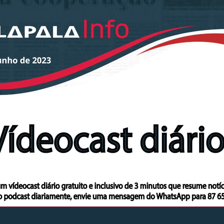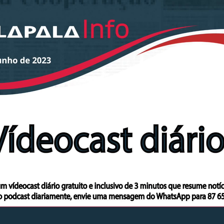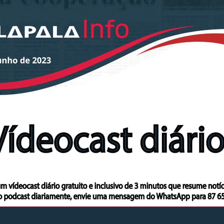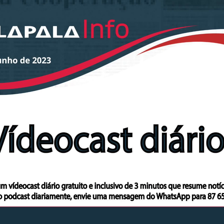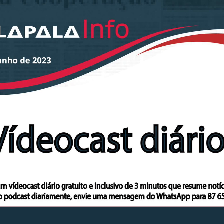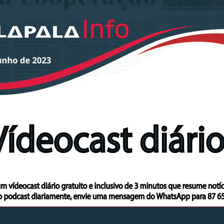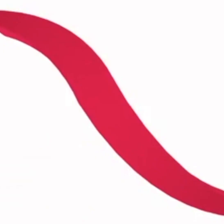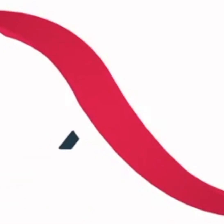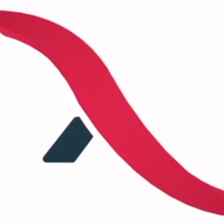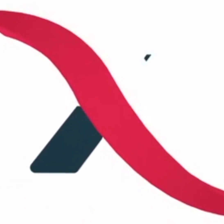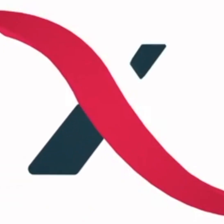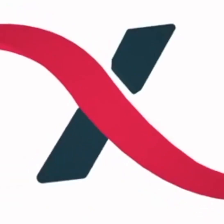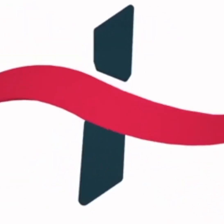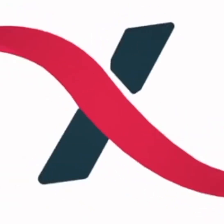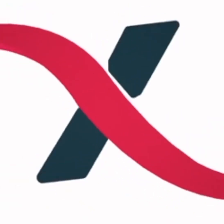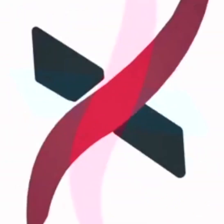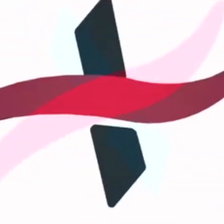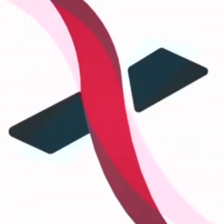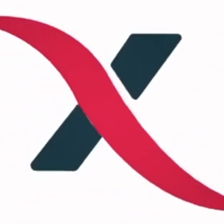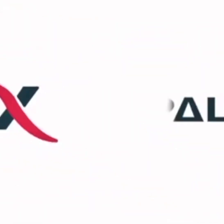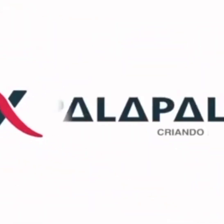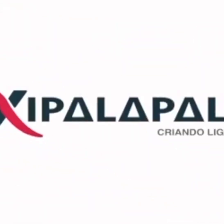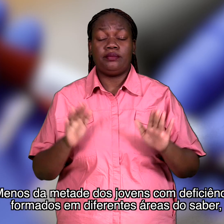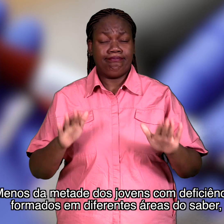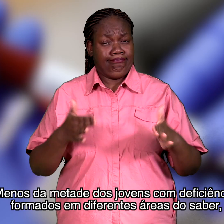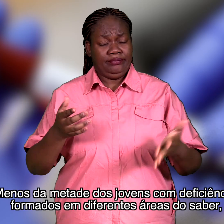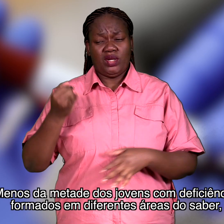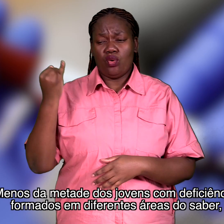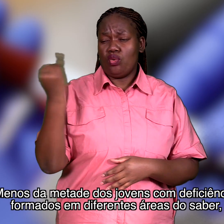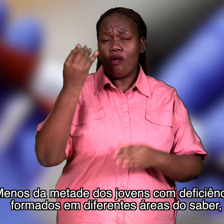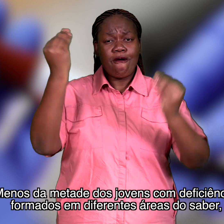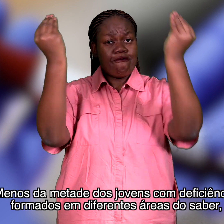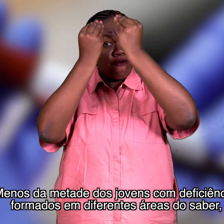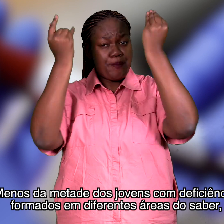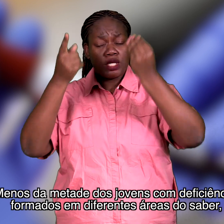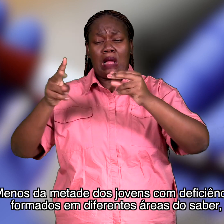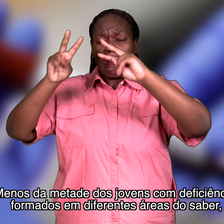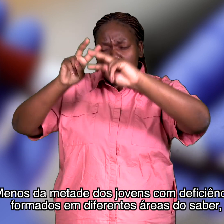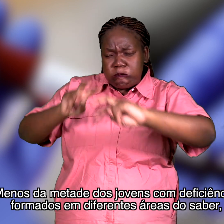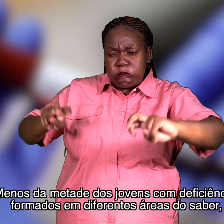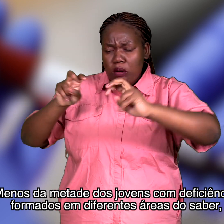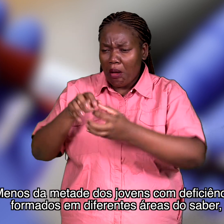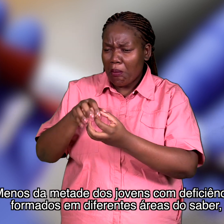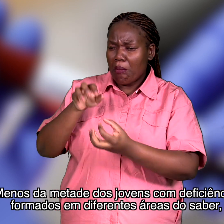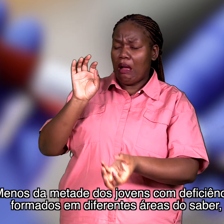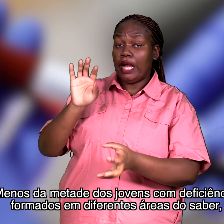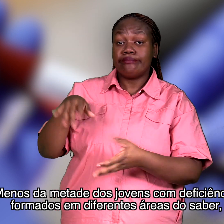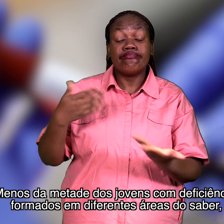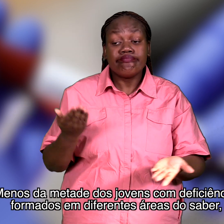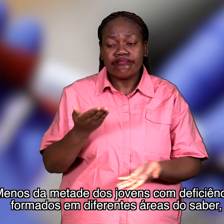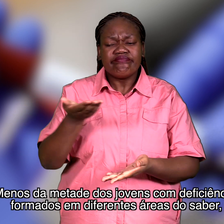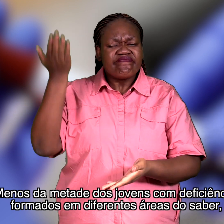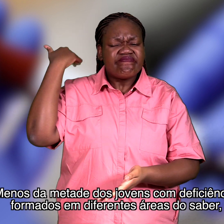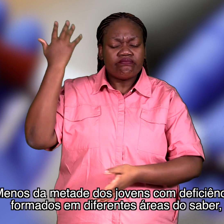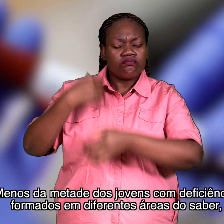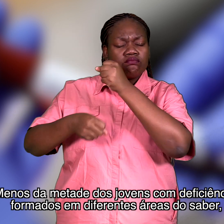Xipalapala Info, edição 30 de junho. Menos da metade dos jovens com deficiência, formados